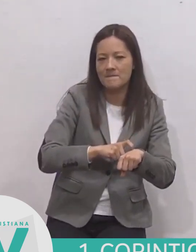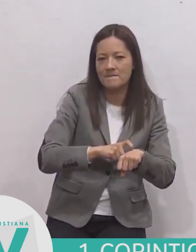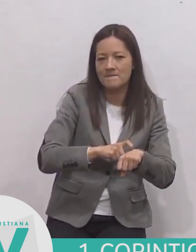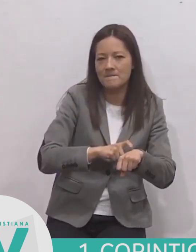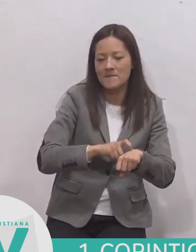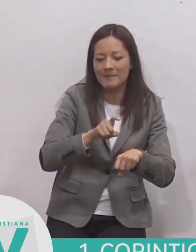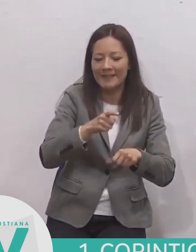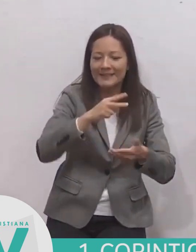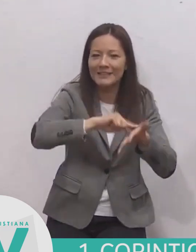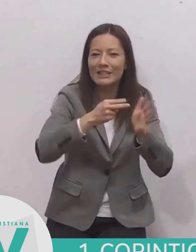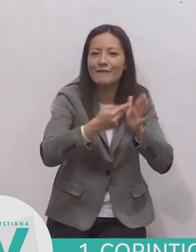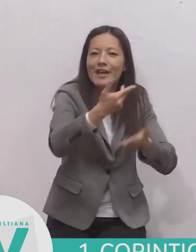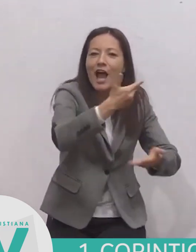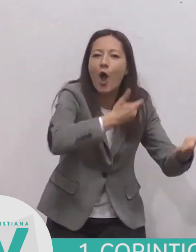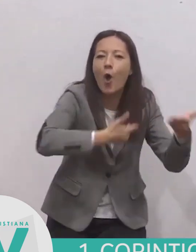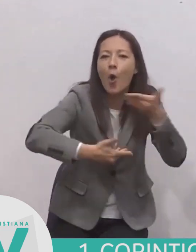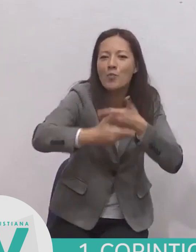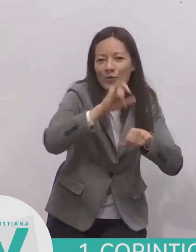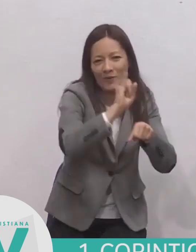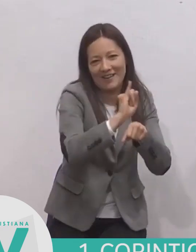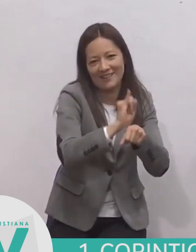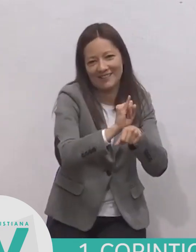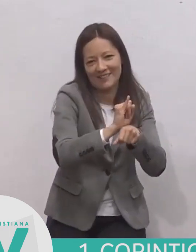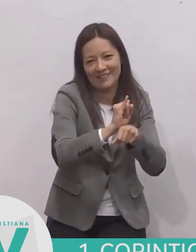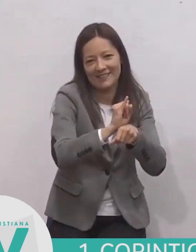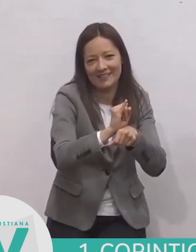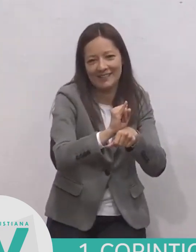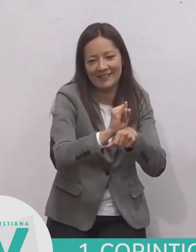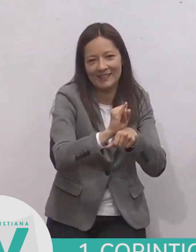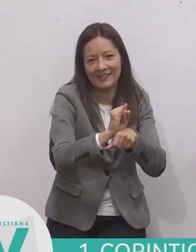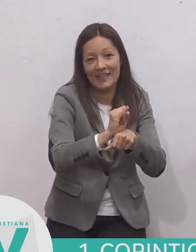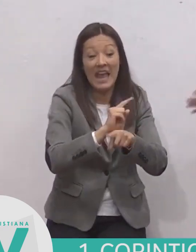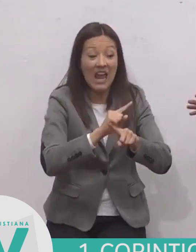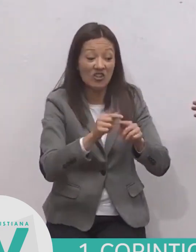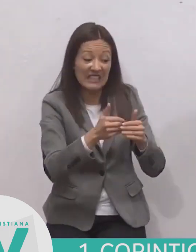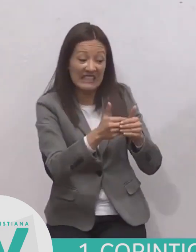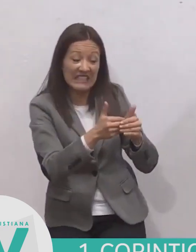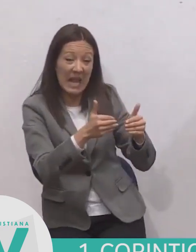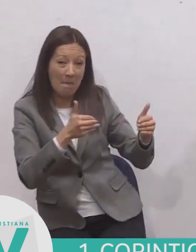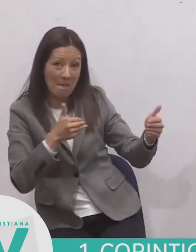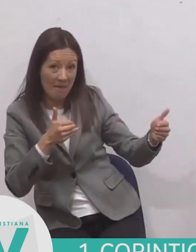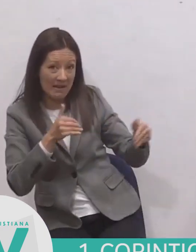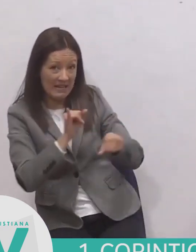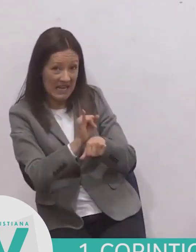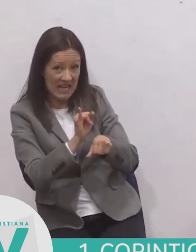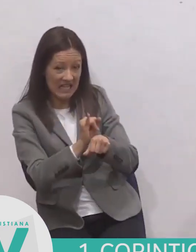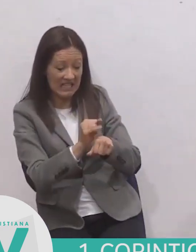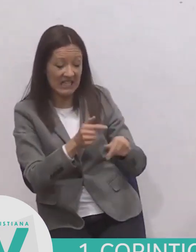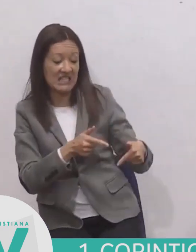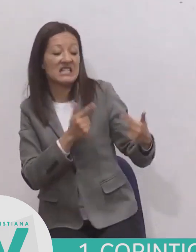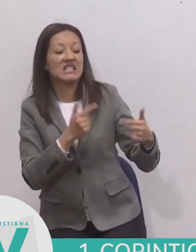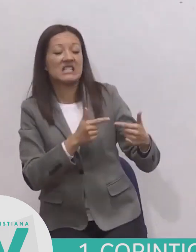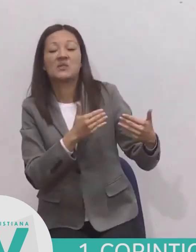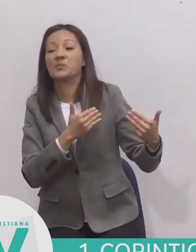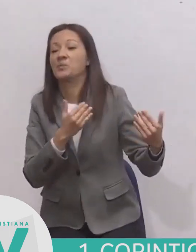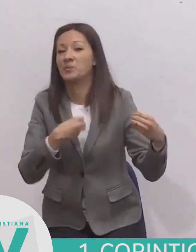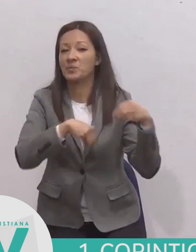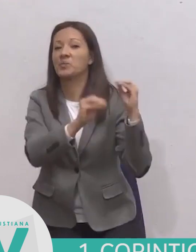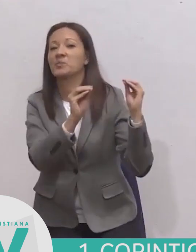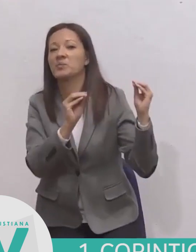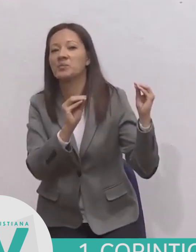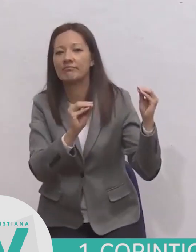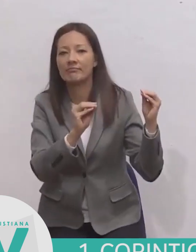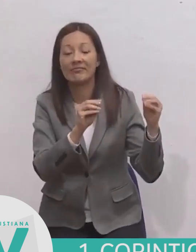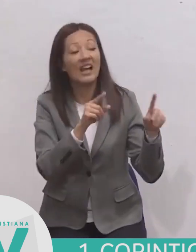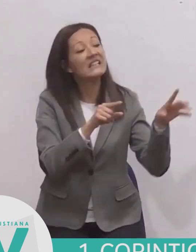qué es la comunión con los santos, porque ellos estaban separando, estaban dividiendo, estaban teniendo